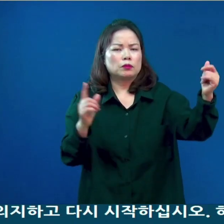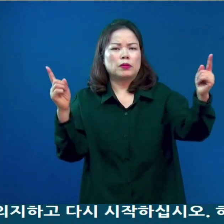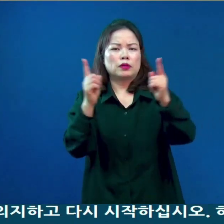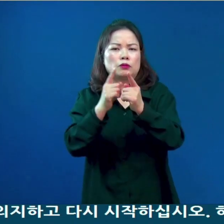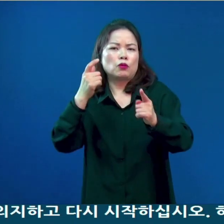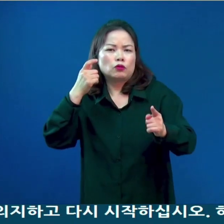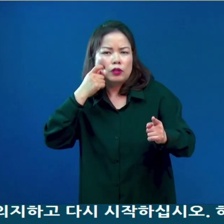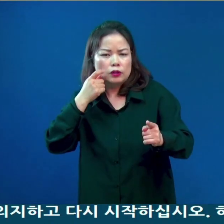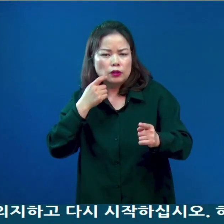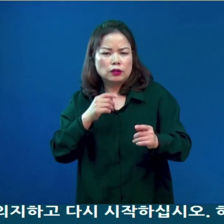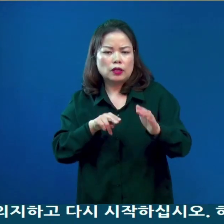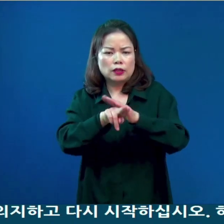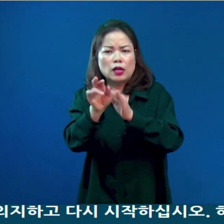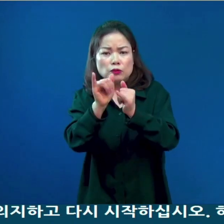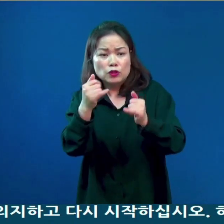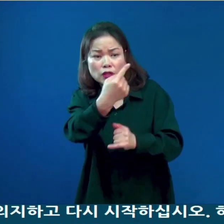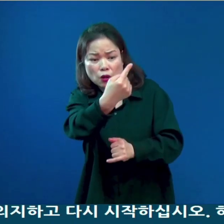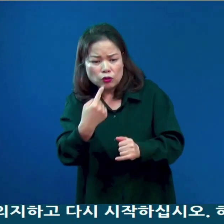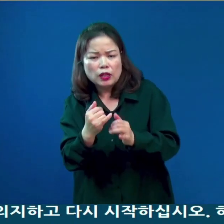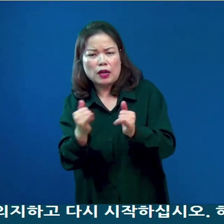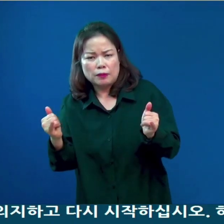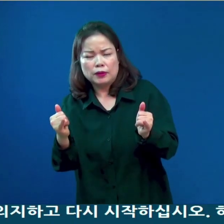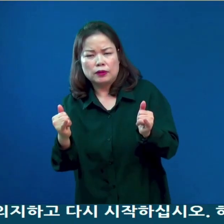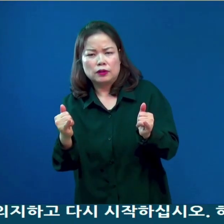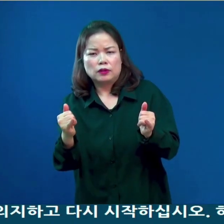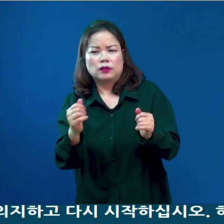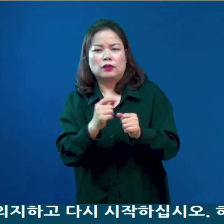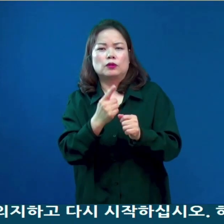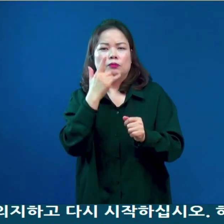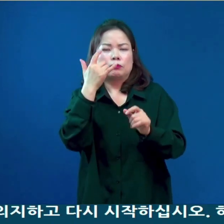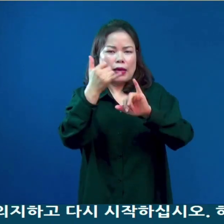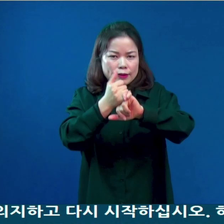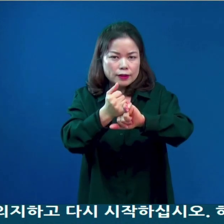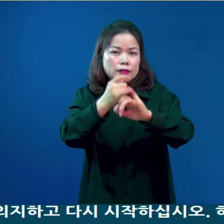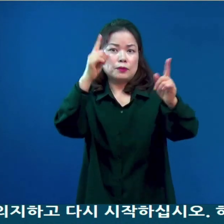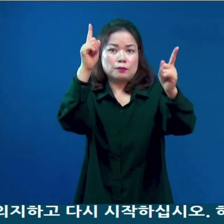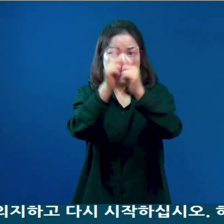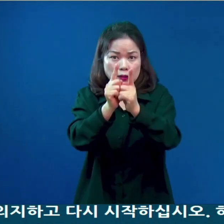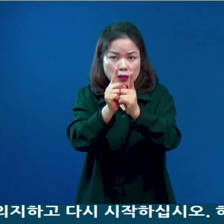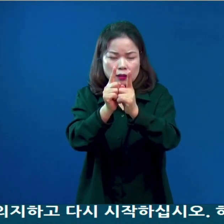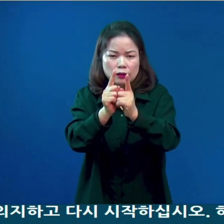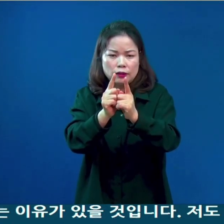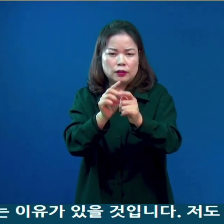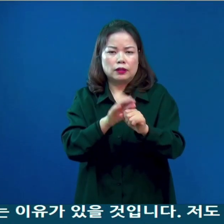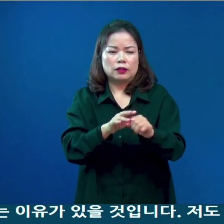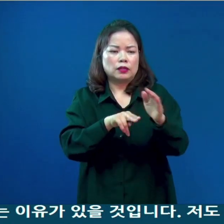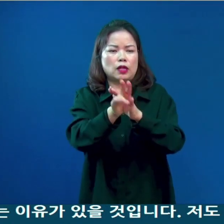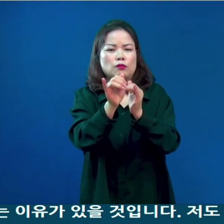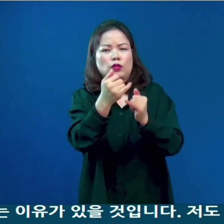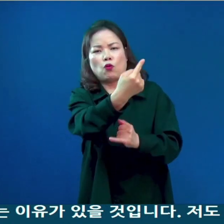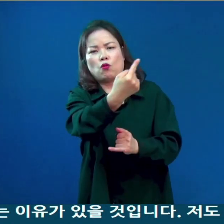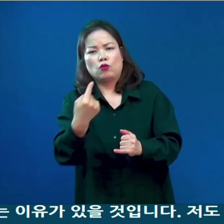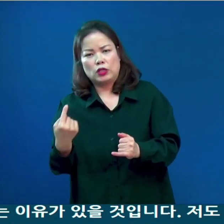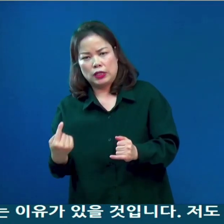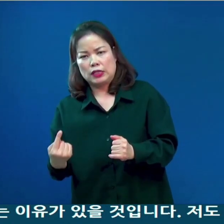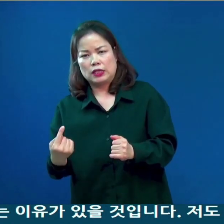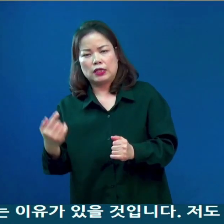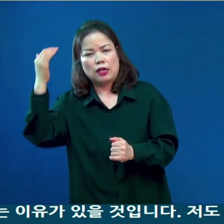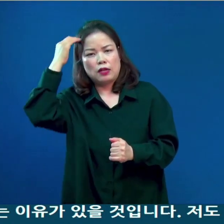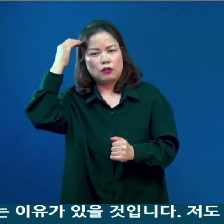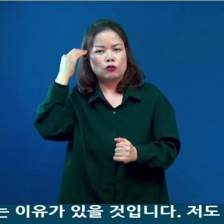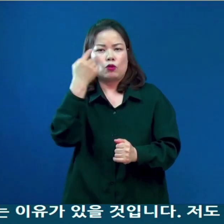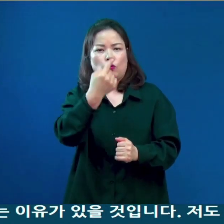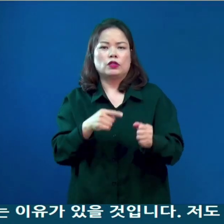것이고 또한 만나야 할 것입니다. 그것을 위해 자매가 이 땅에 오신